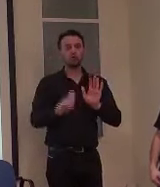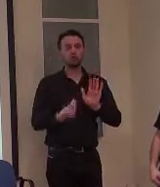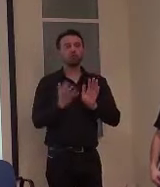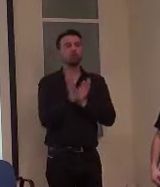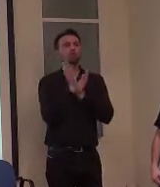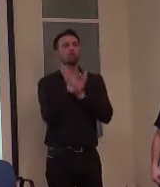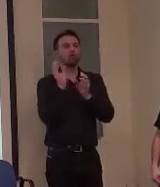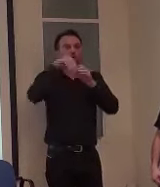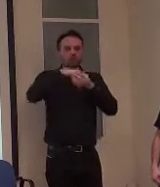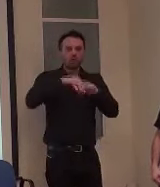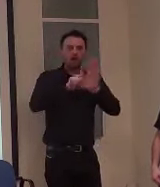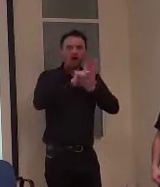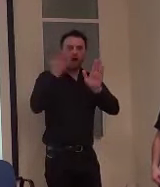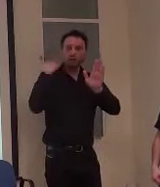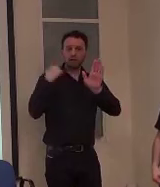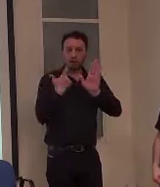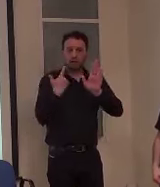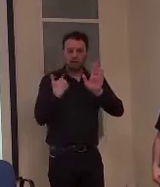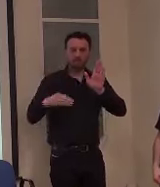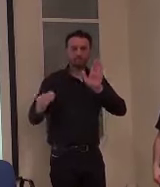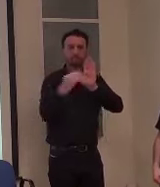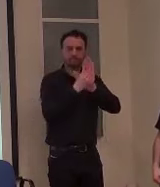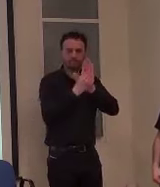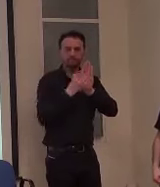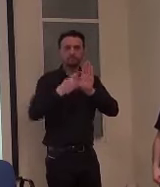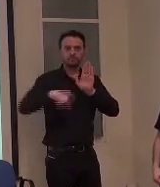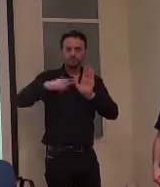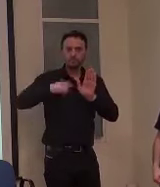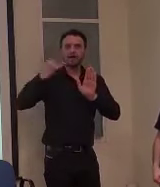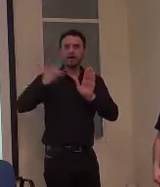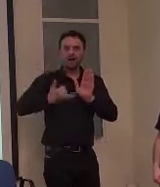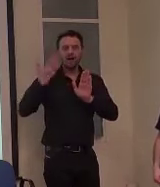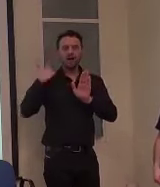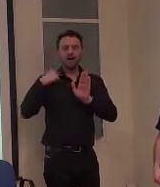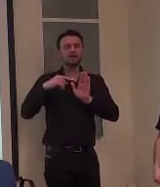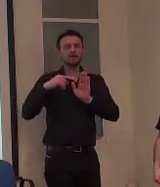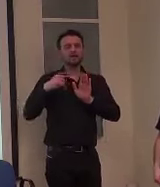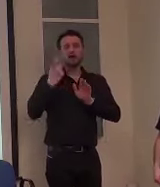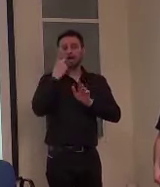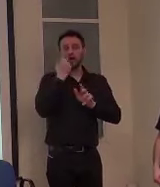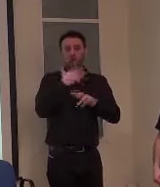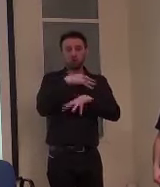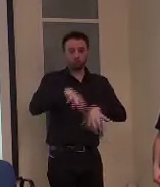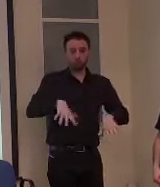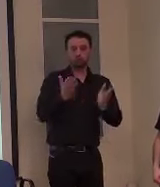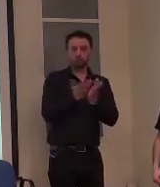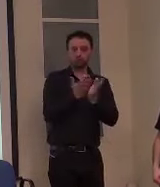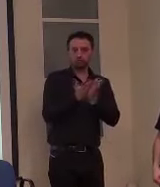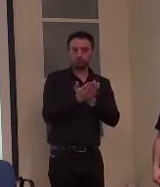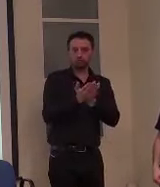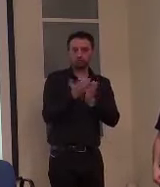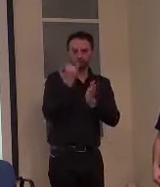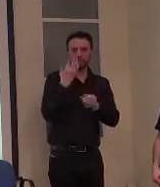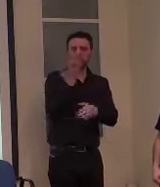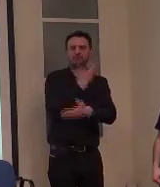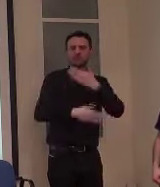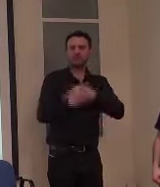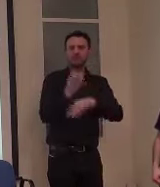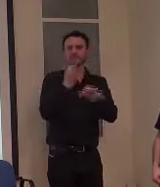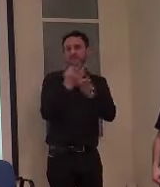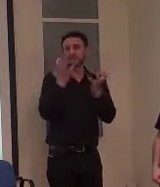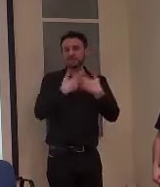un vacío legal que había porque nosotros teníamos a nuestro siniestras estudiantes con discapacidad ya en el sistema común